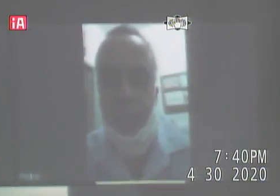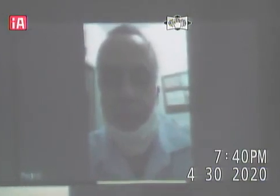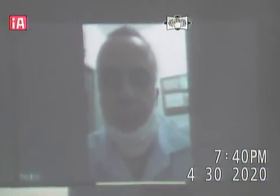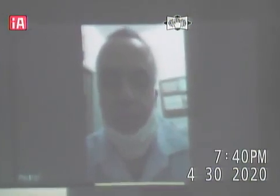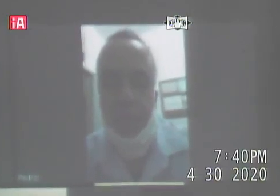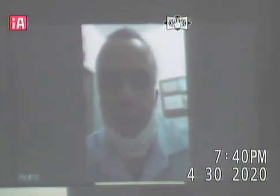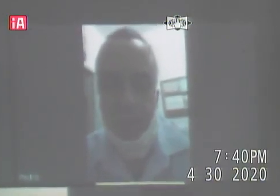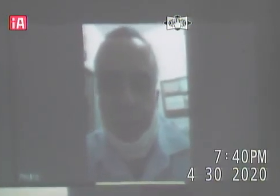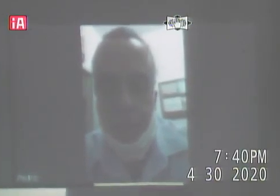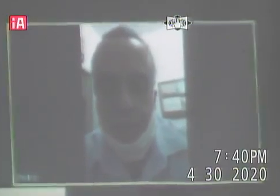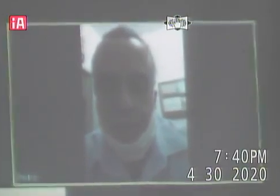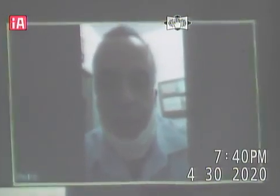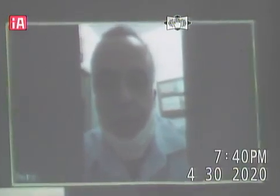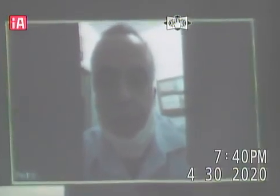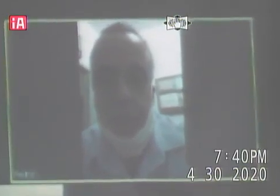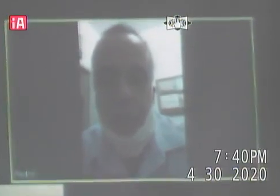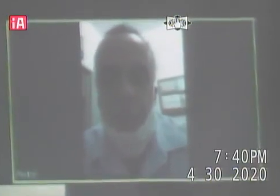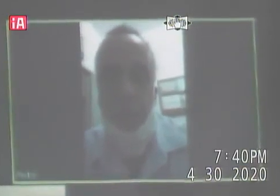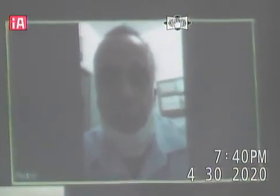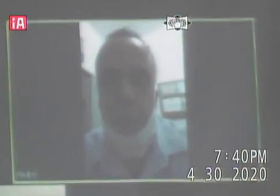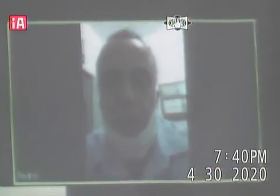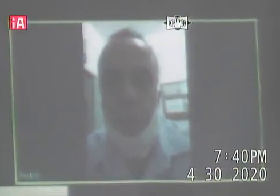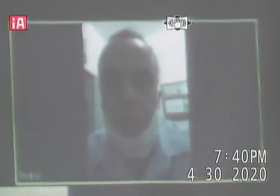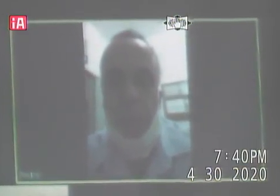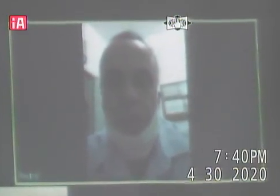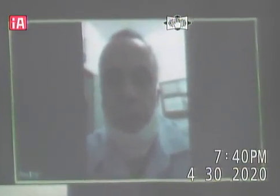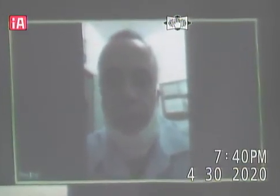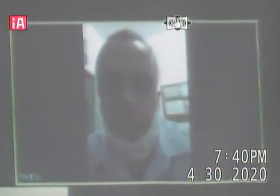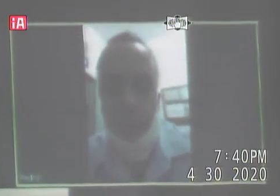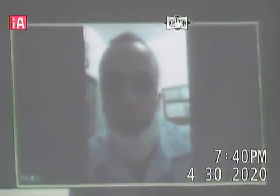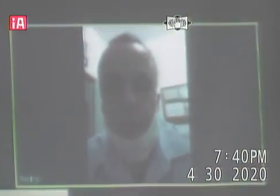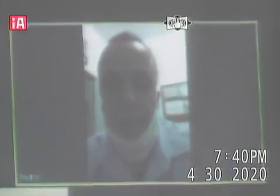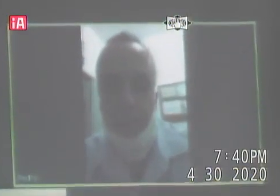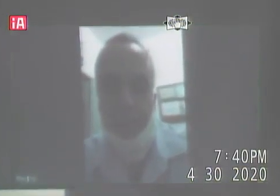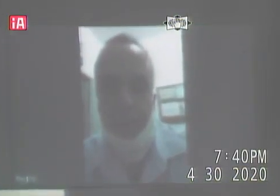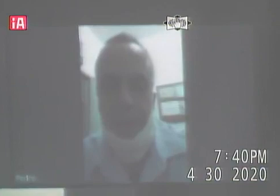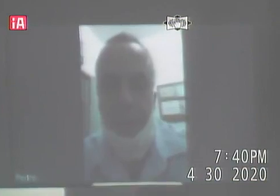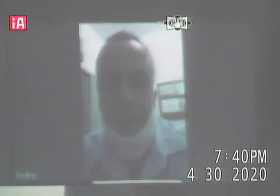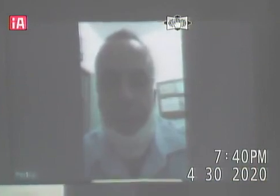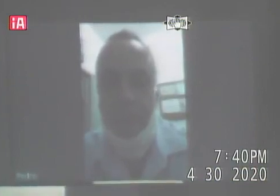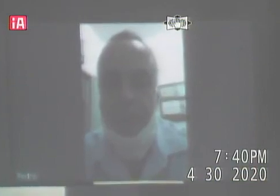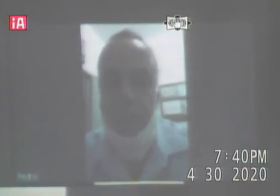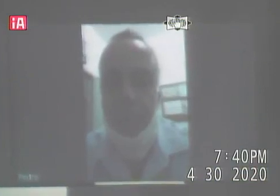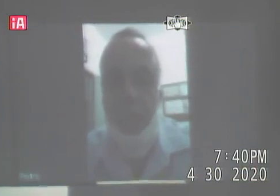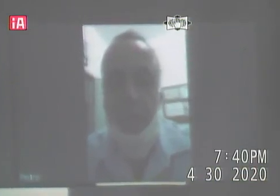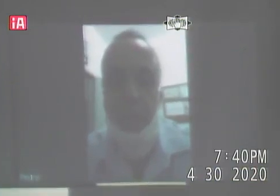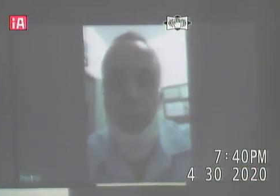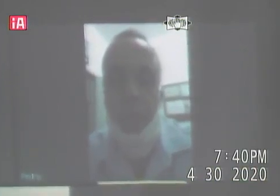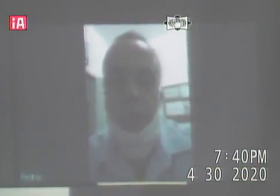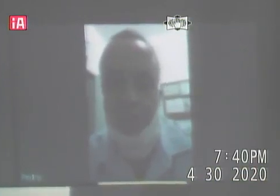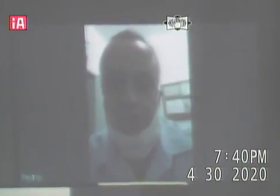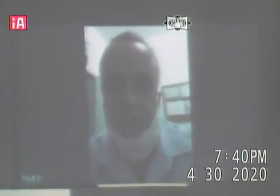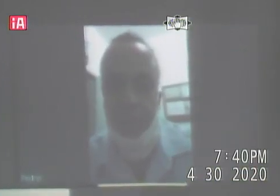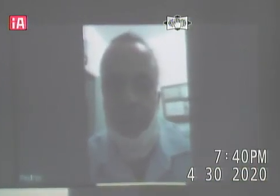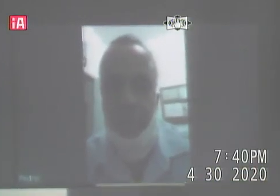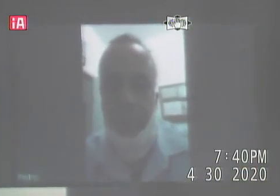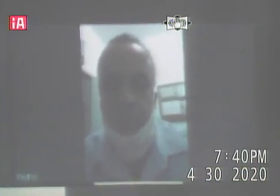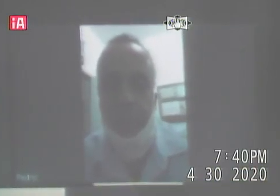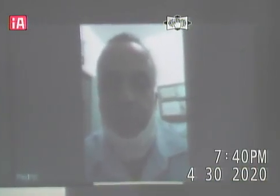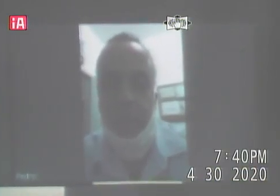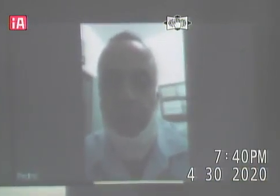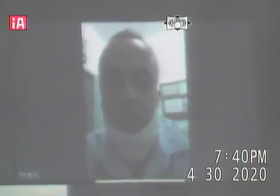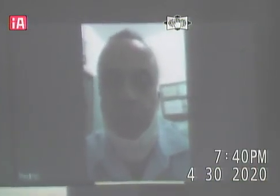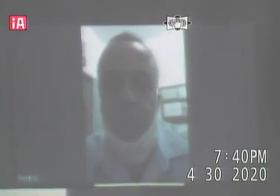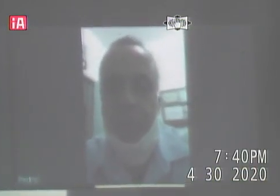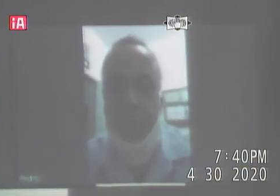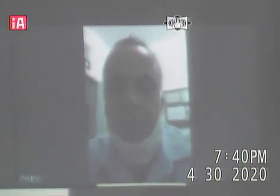indignado. Se eles não tiverem, tudo bem, mas lá tem só